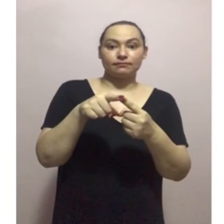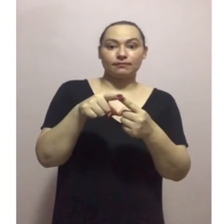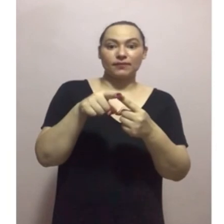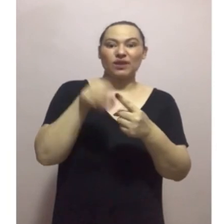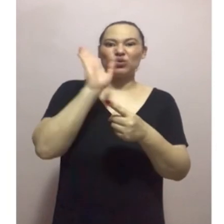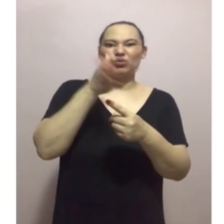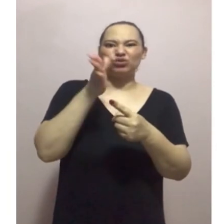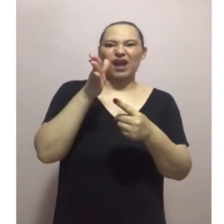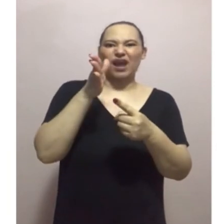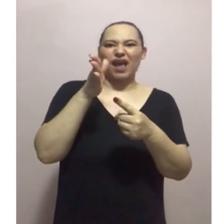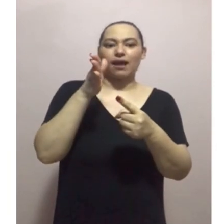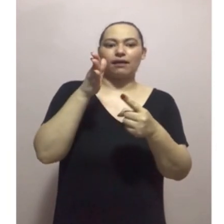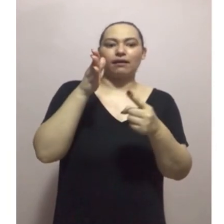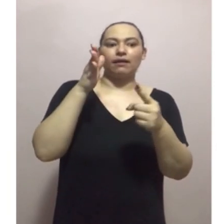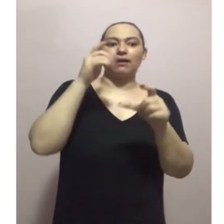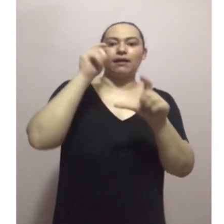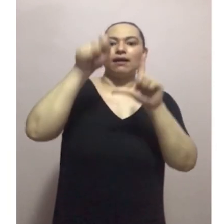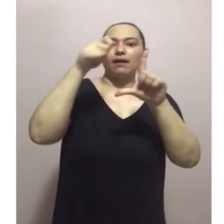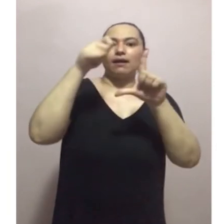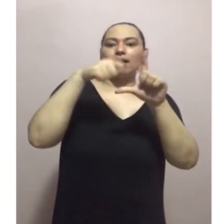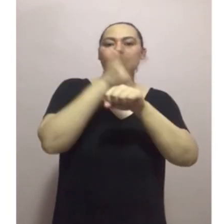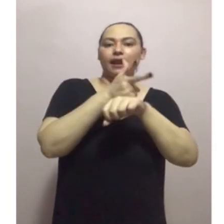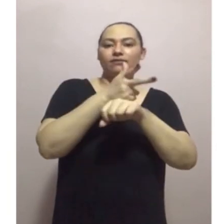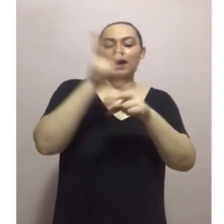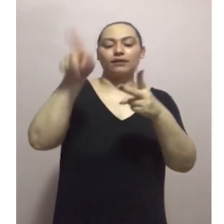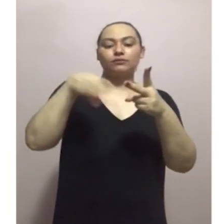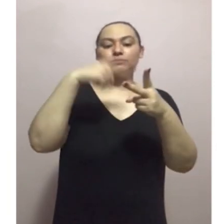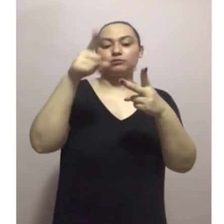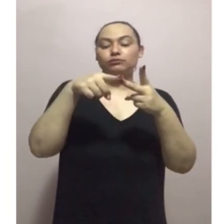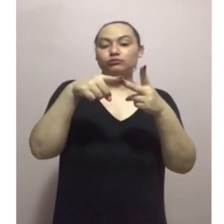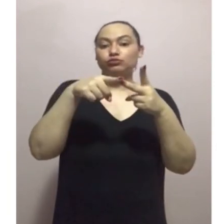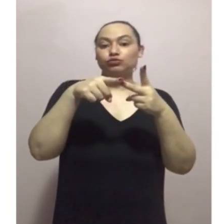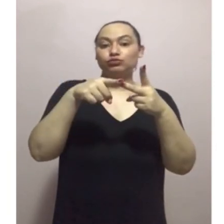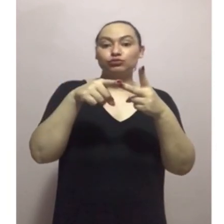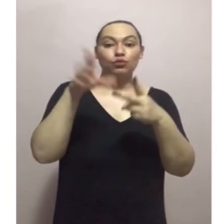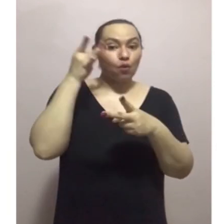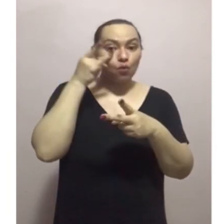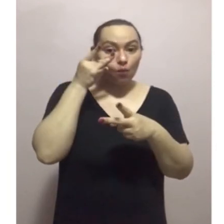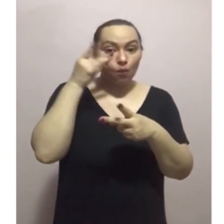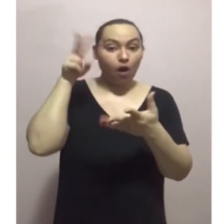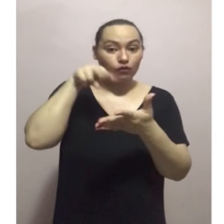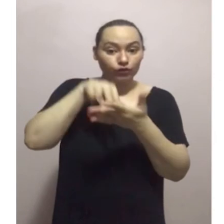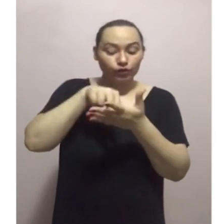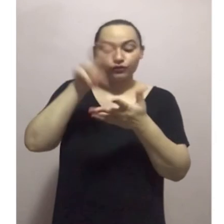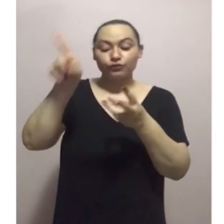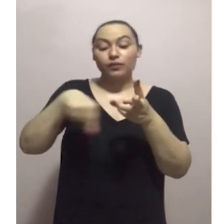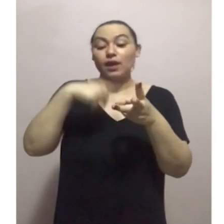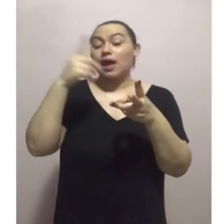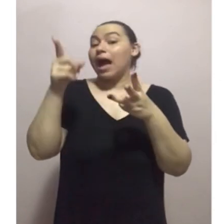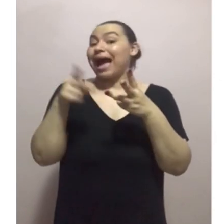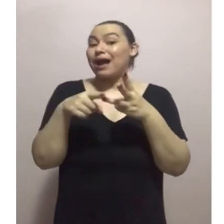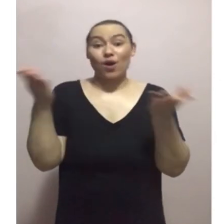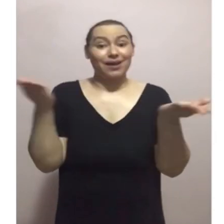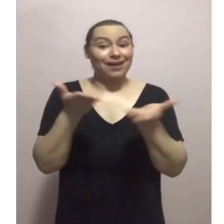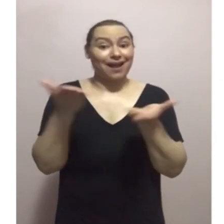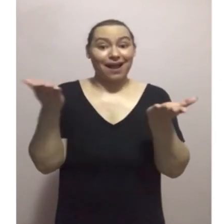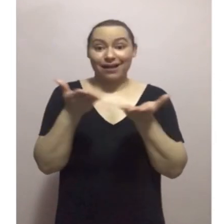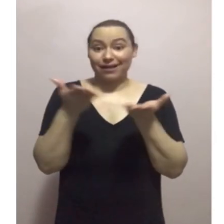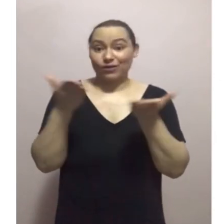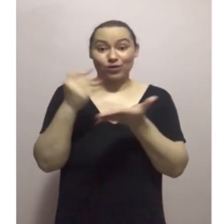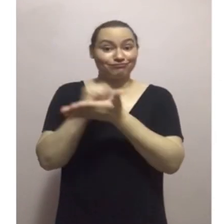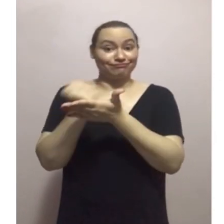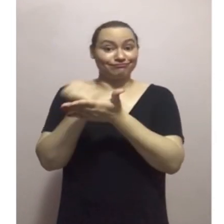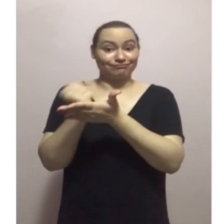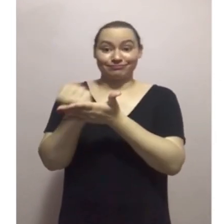importante entender quando você tem uma peça game que, para além da programação ficar pronta, você precisa de pelo